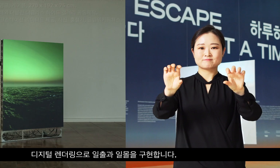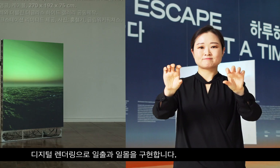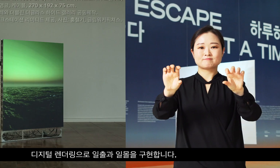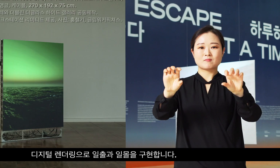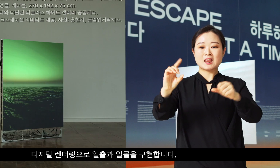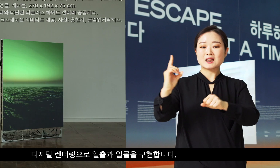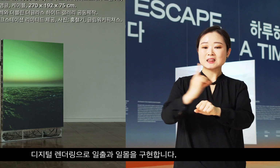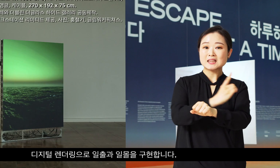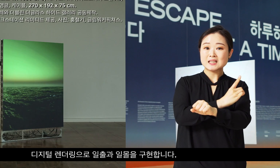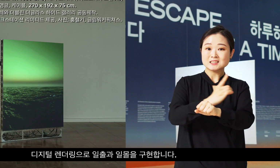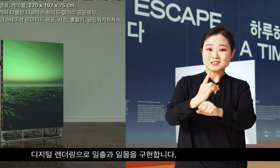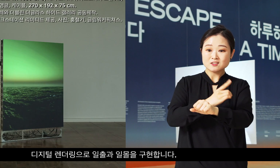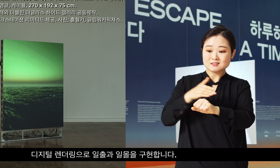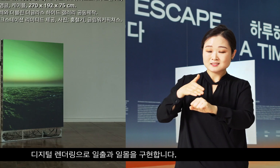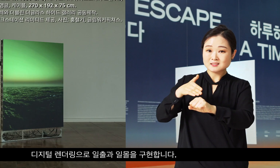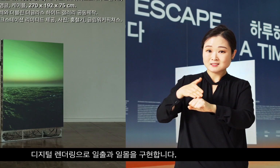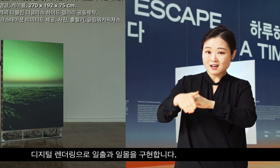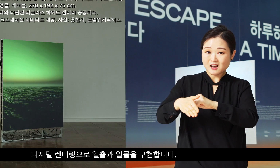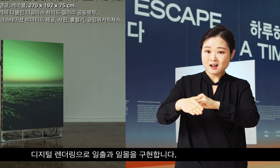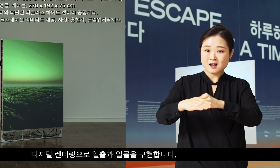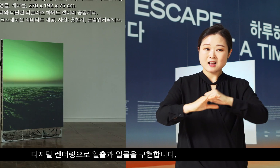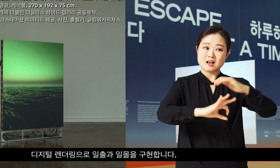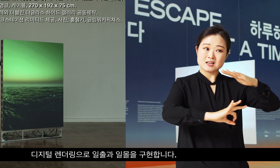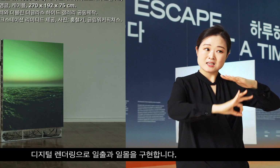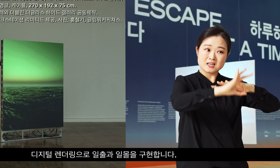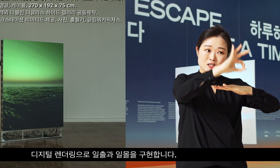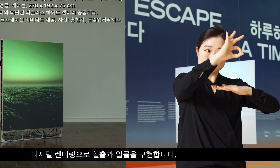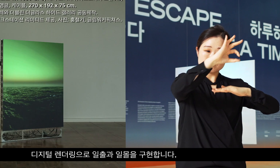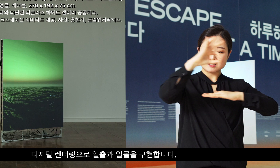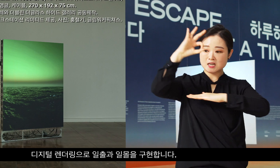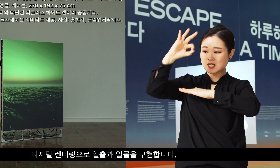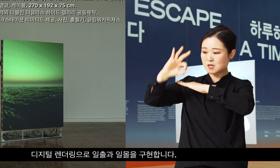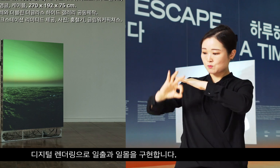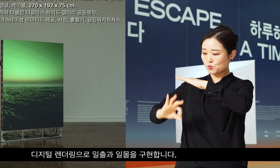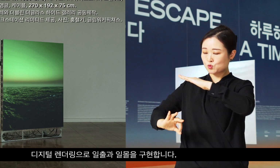디지털 렌더링으로 일출과 일몰을 구현합니다.